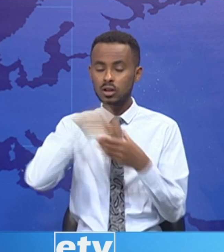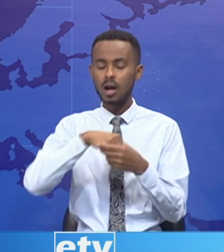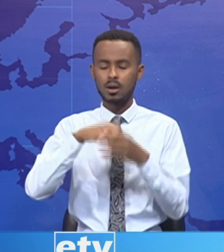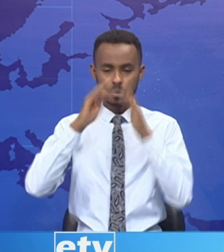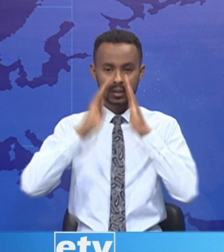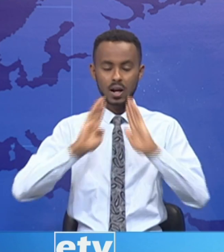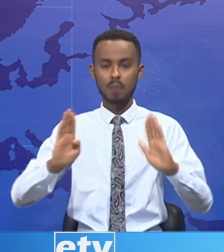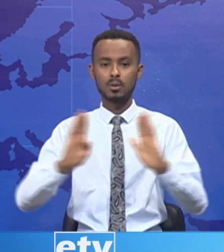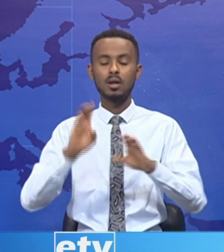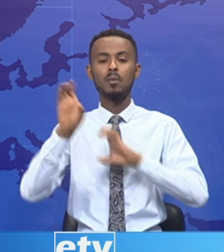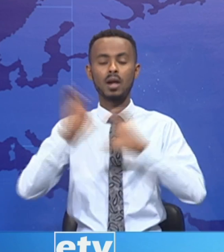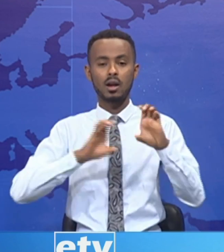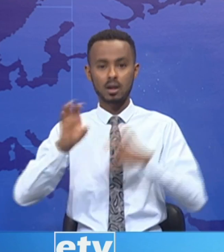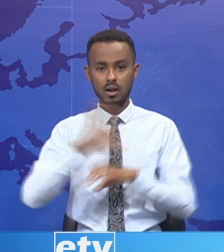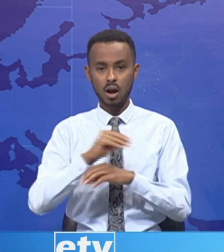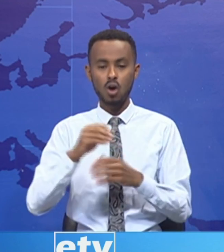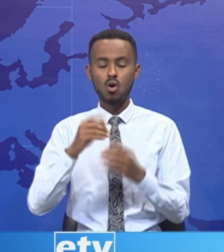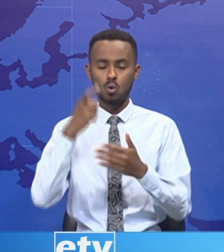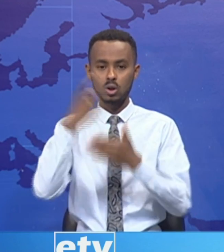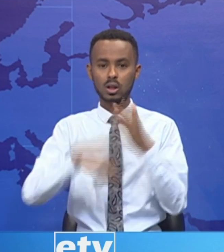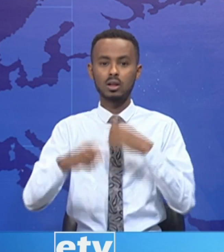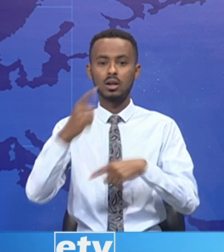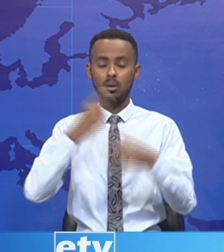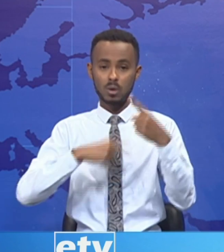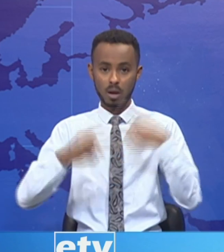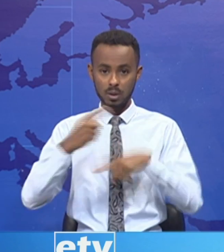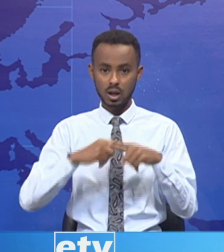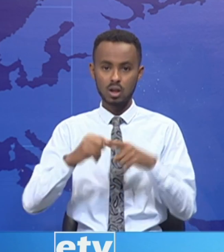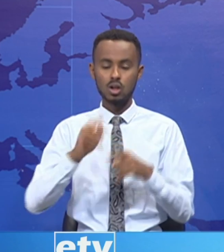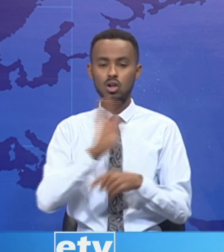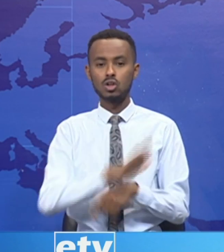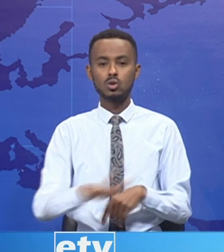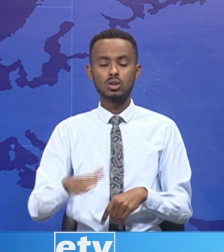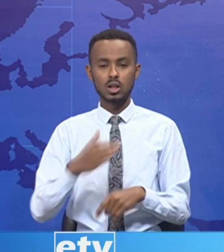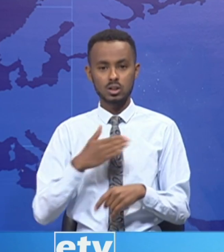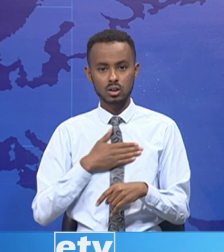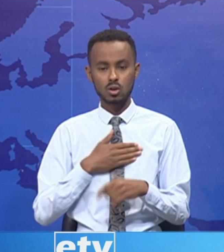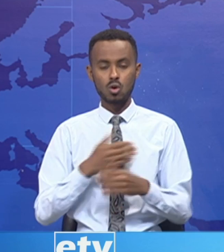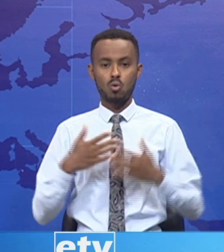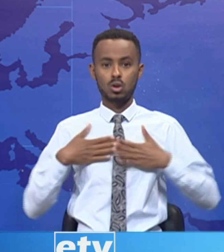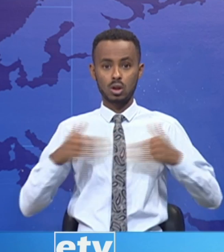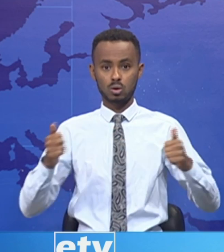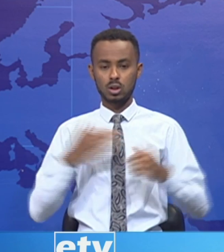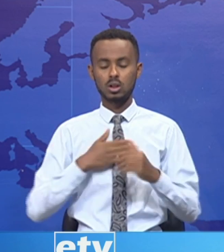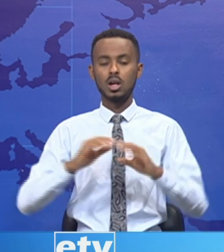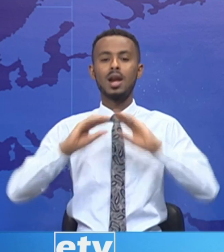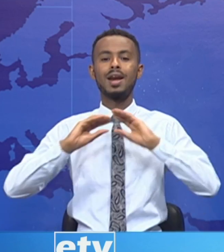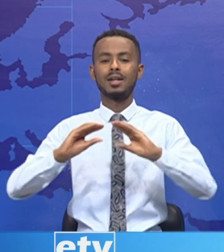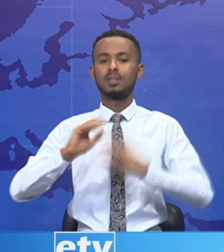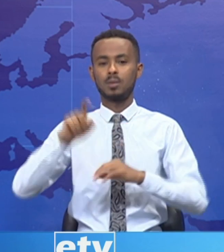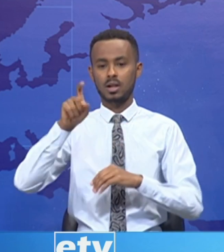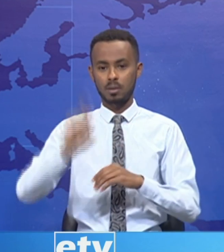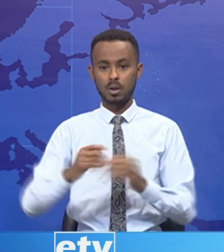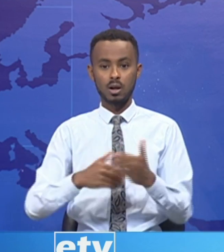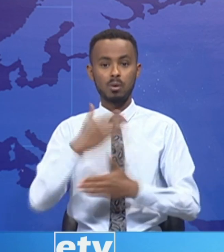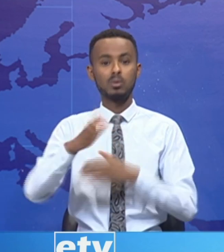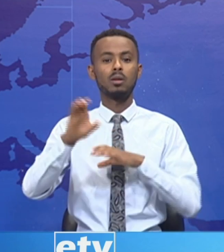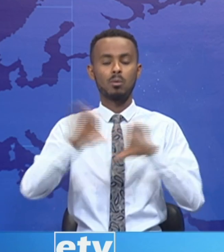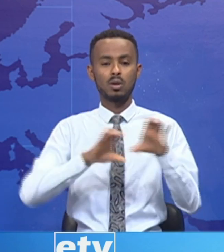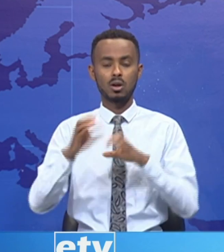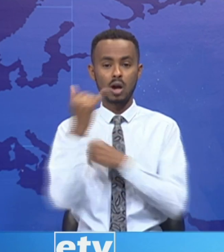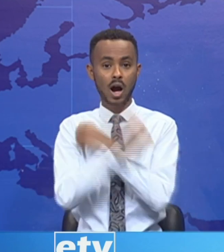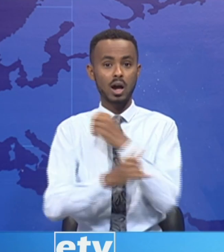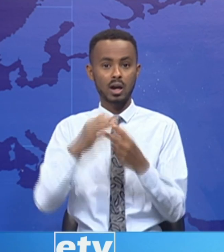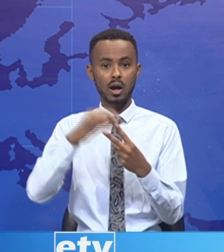በሰላም እንደምናደርግና ውጤት እንደምናመጣ ልጆቻችንን ወጣቶቻችንን ልናስተምር ይገባል። በቀጣይ በሚካሄደው